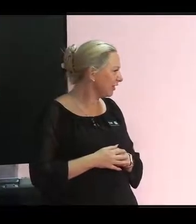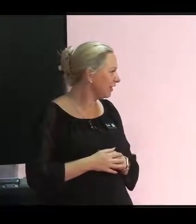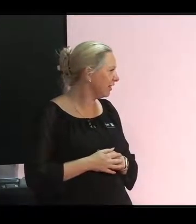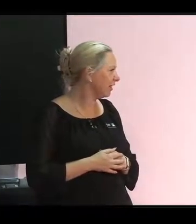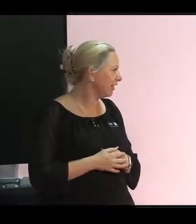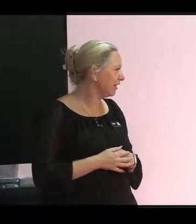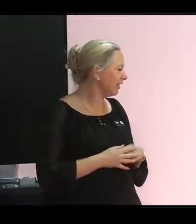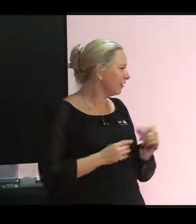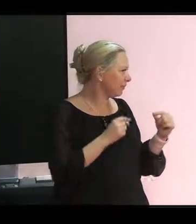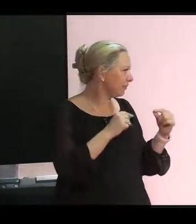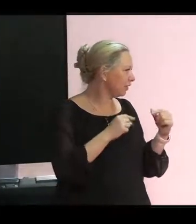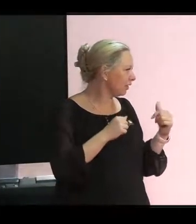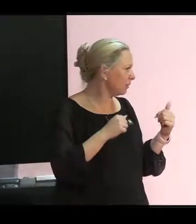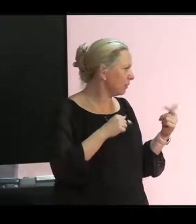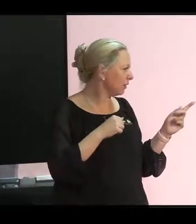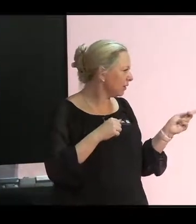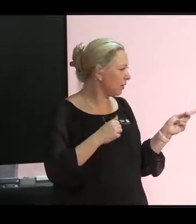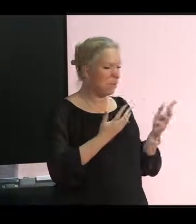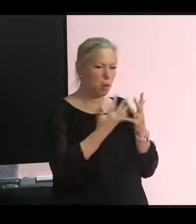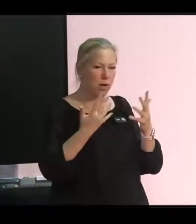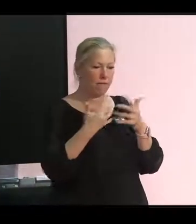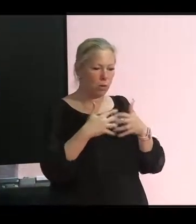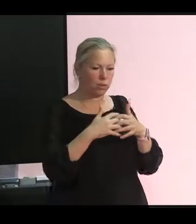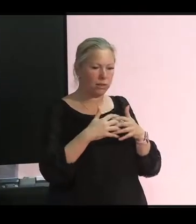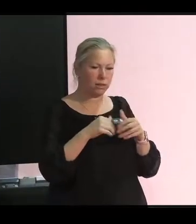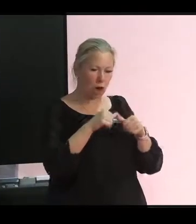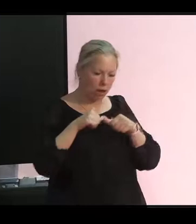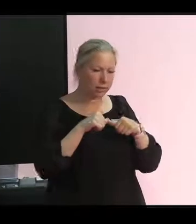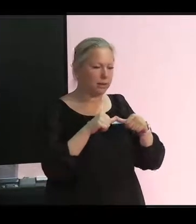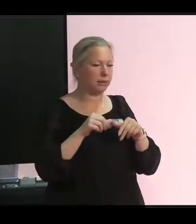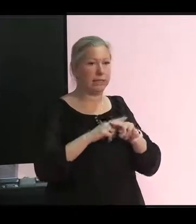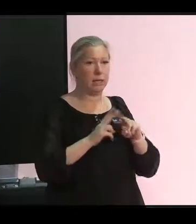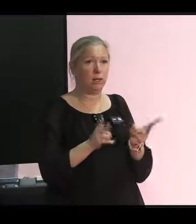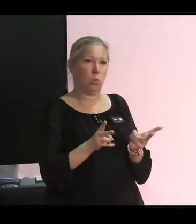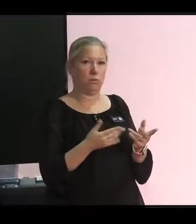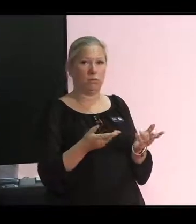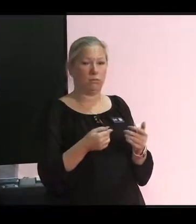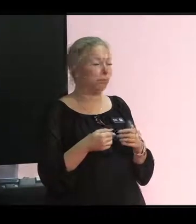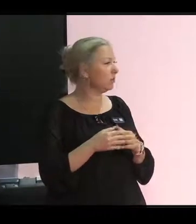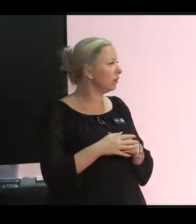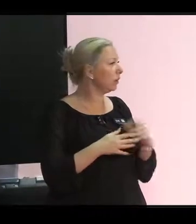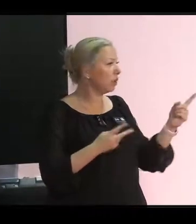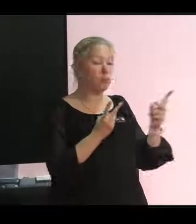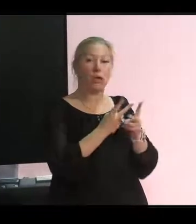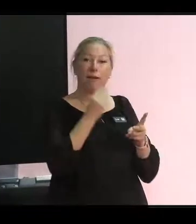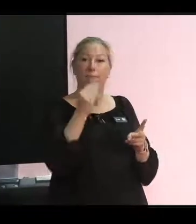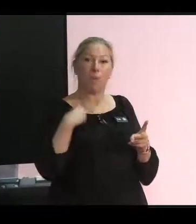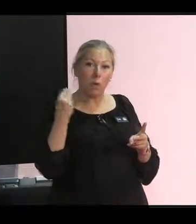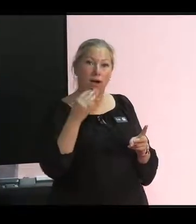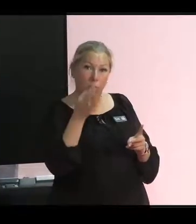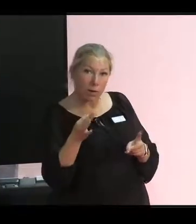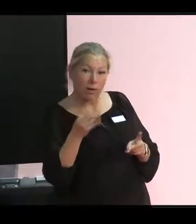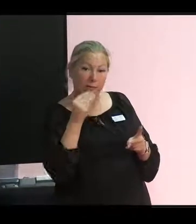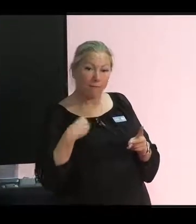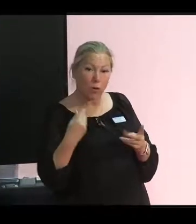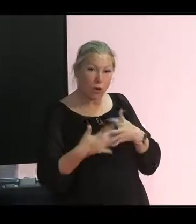helt enkelt. Ja. Jag tror att det är nu många i funkisrörelsen som känner så. Så lite grann våga fråga och våga